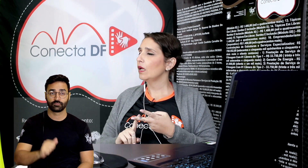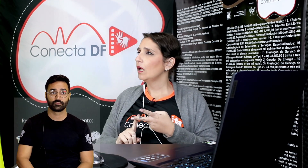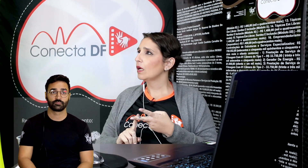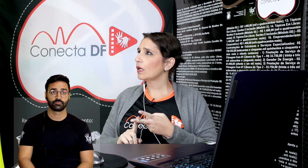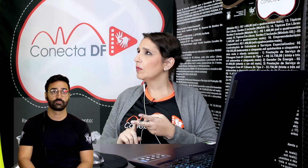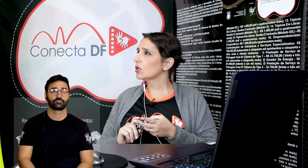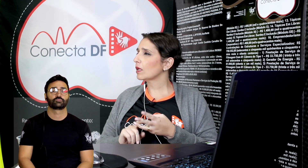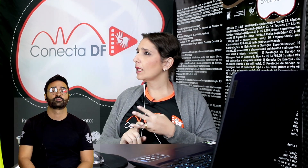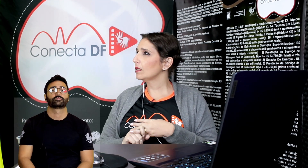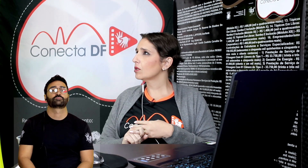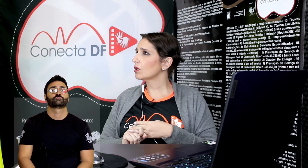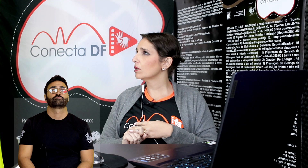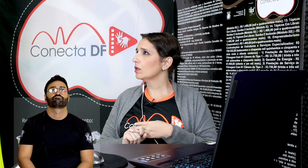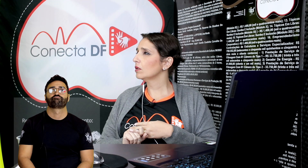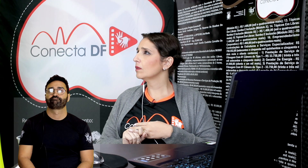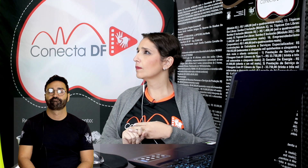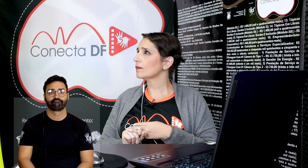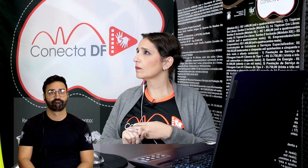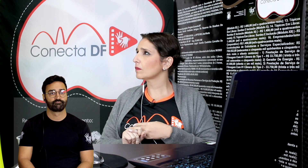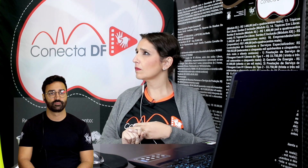aqui. Creme de leite...